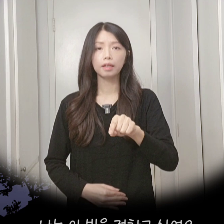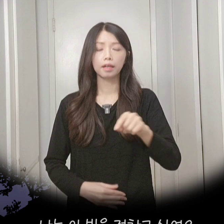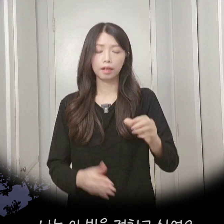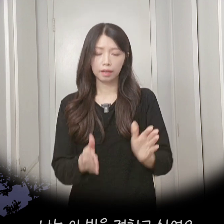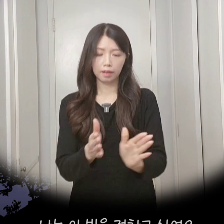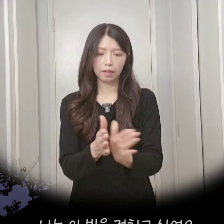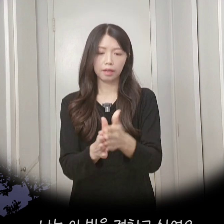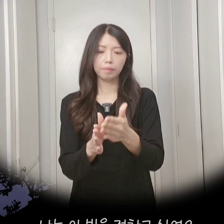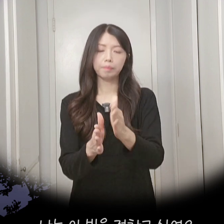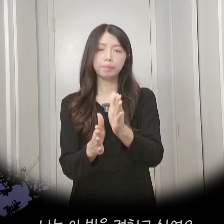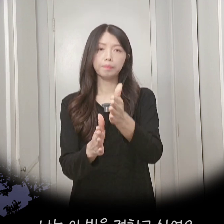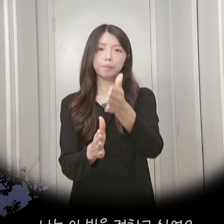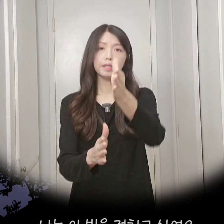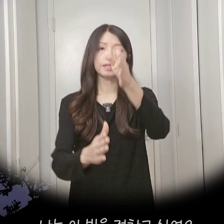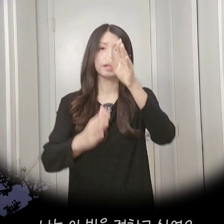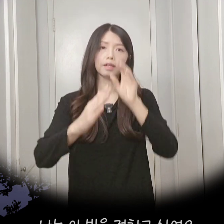이